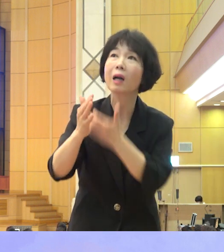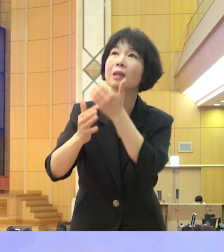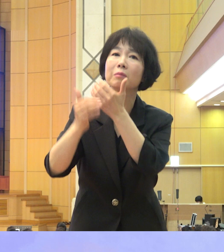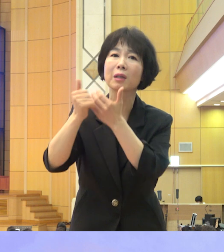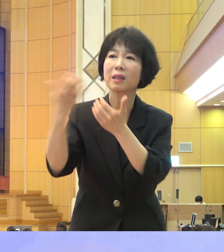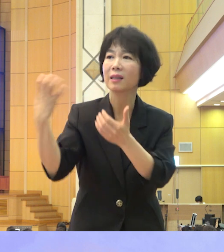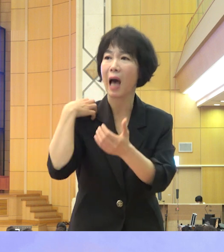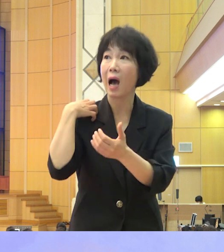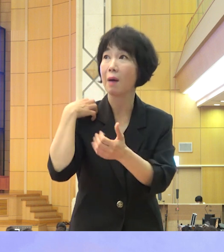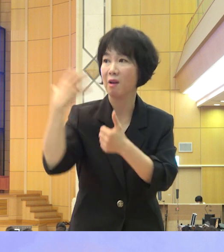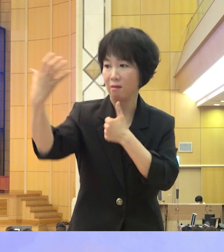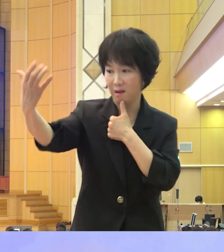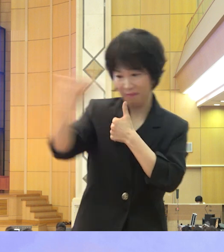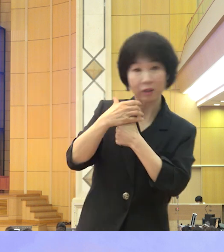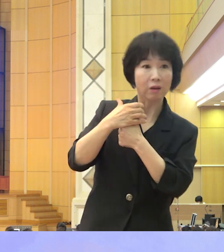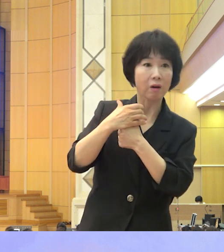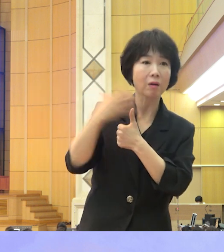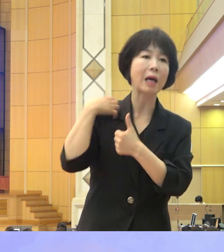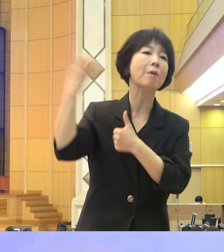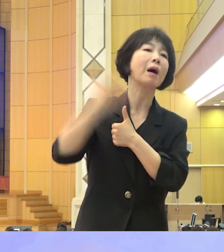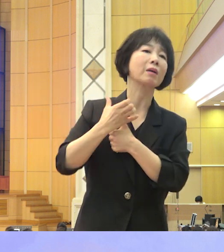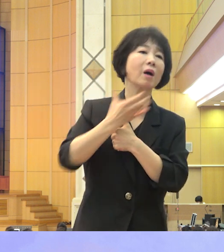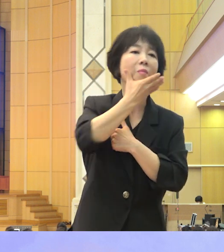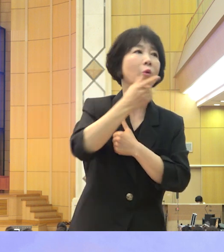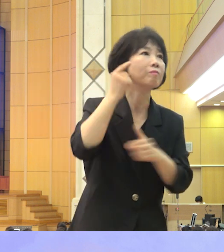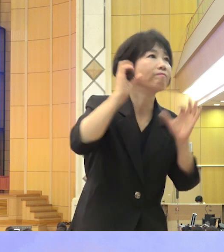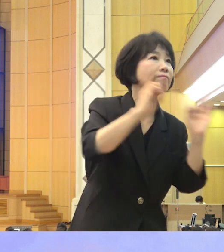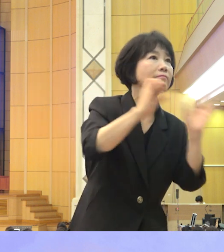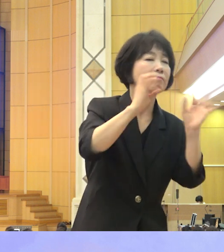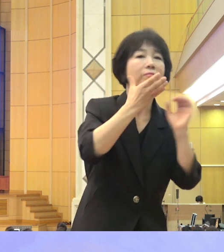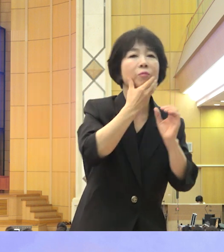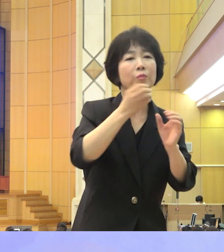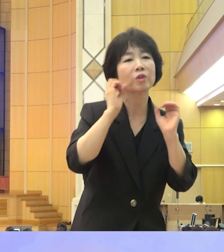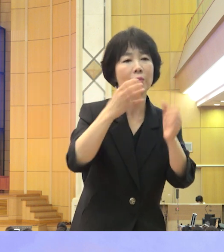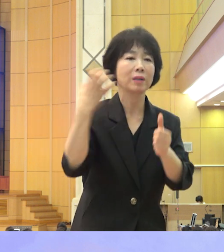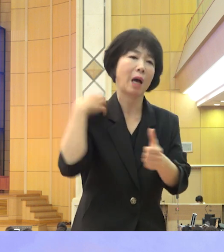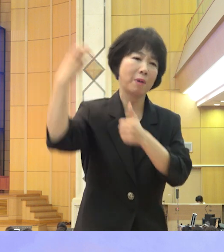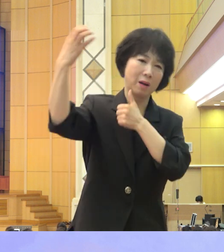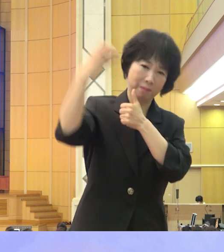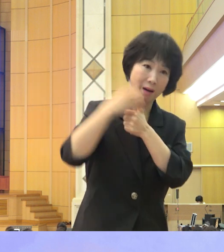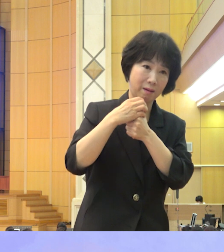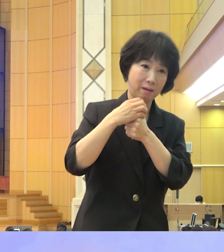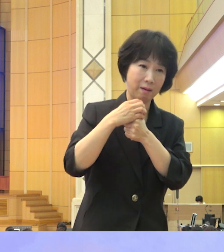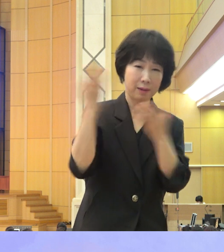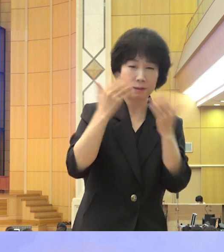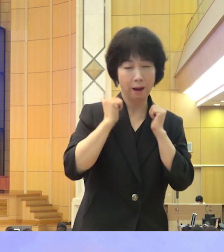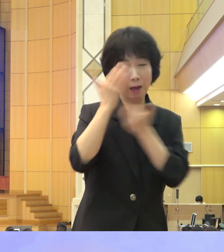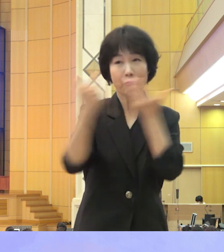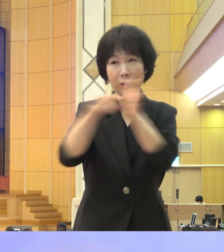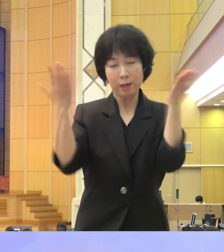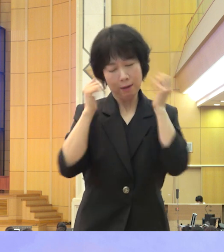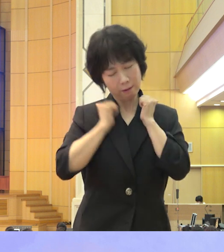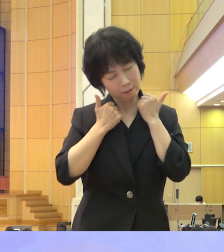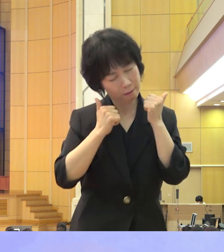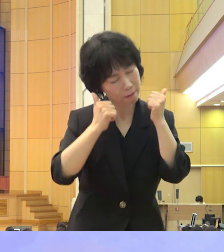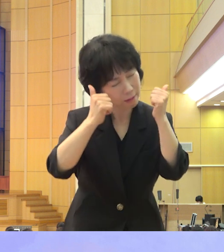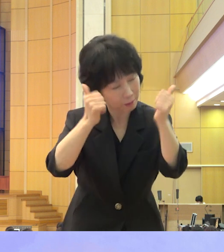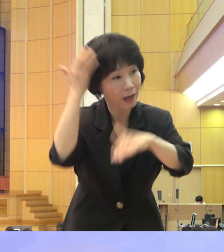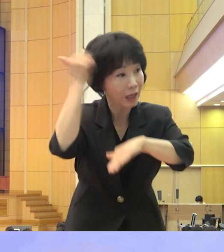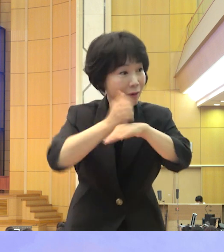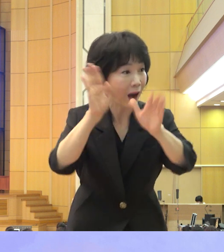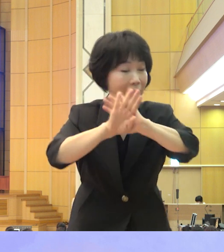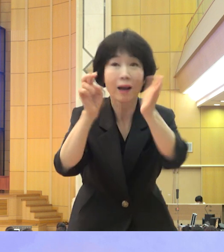살지 몇 년을 살지 이 땅에 산 날 동안에는 내가 하나님 앞에 가서 상 받을 수 있는 기회를 주신